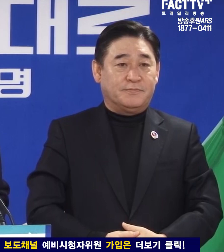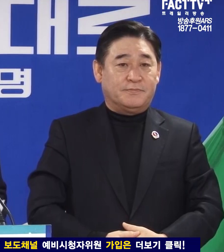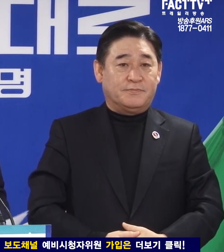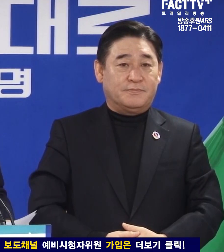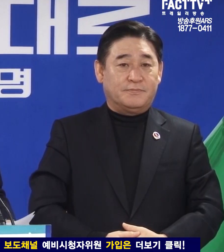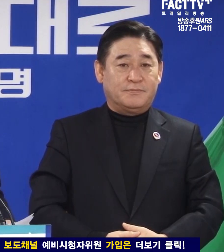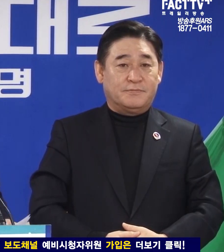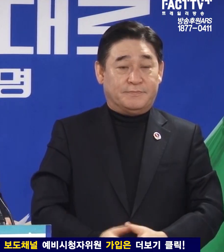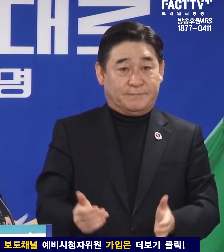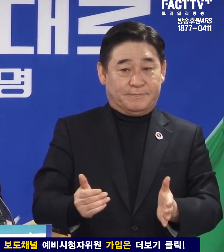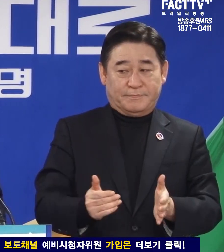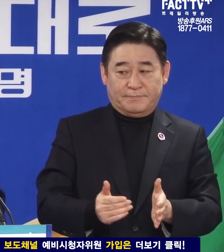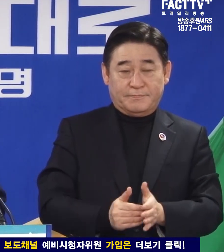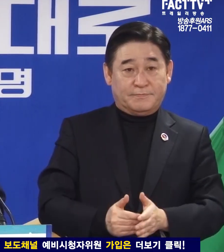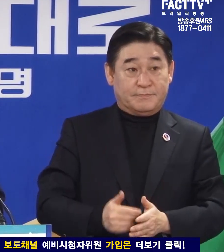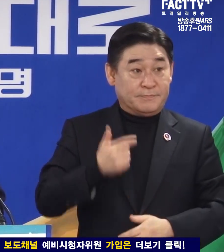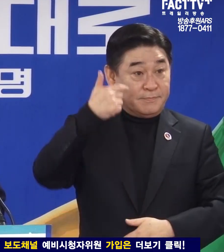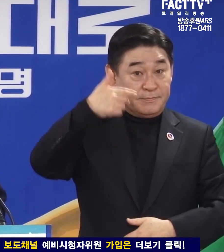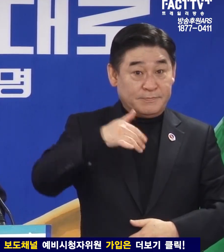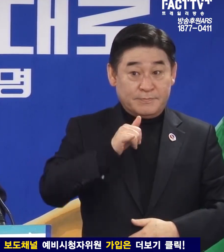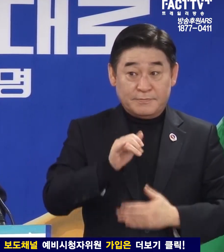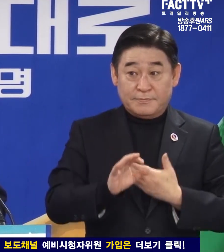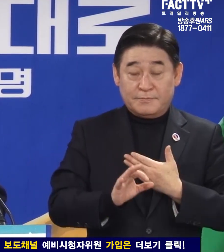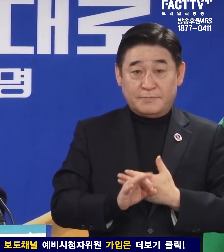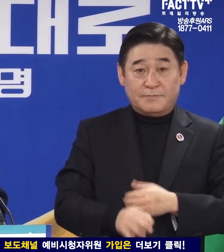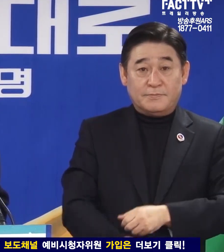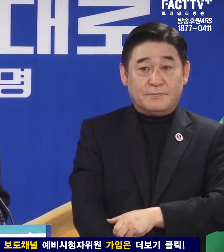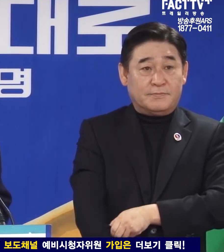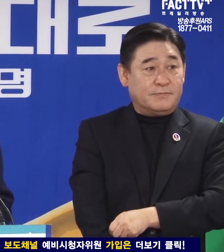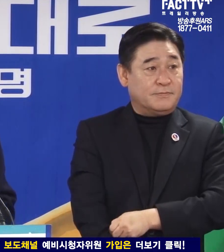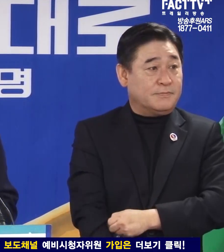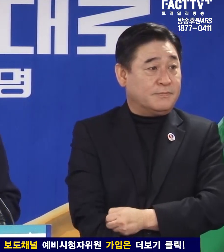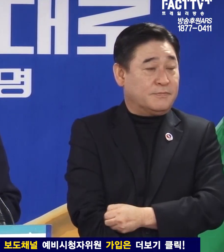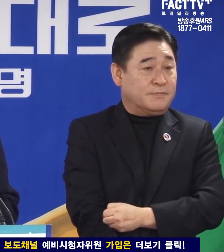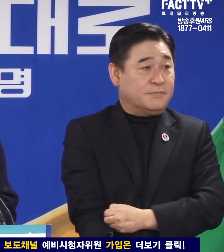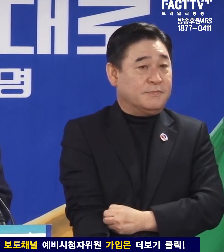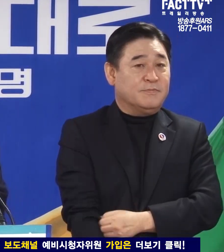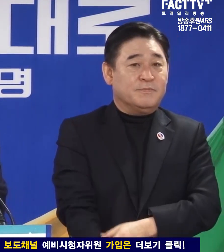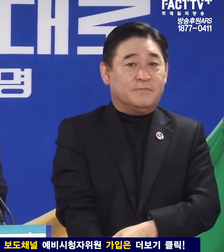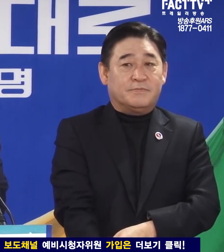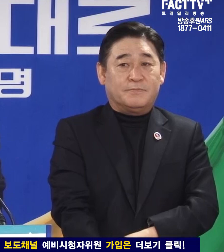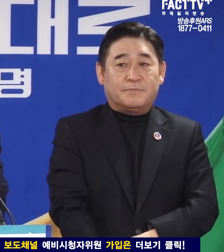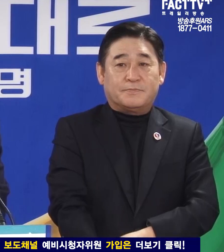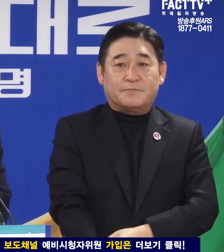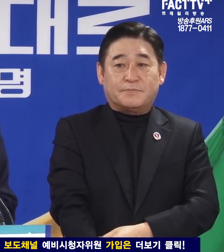네, 이상입니다. 질문 있으시면 답변하겠습니다. 네, 질문 받겠습니다.